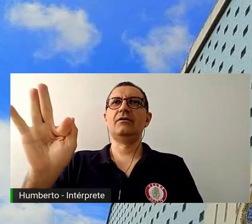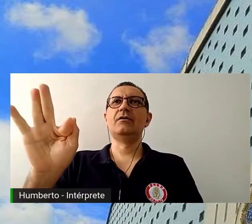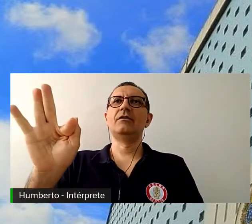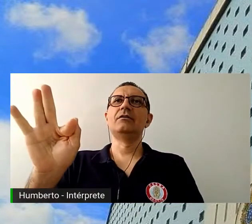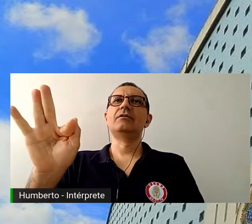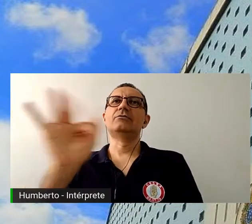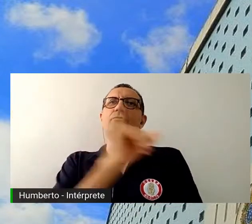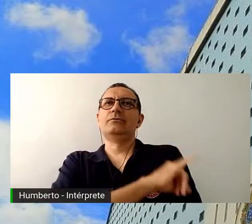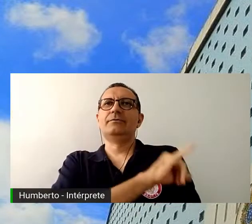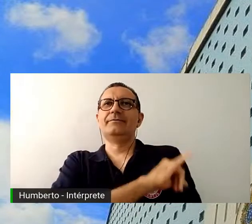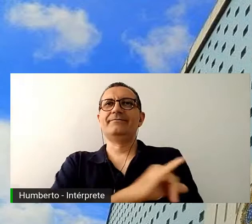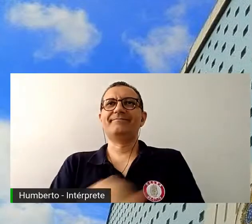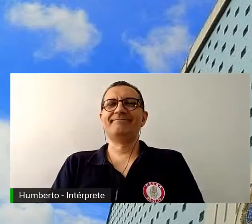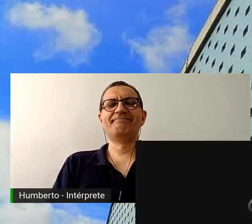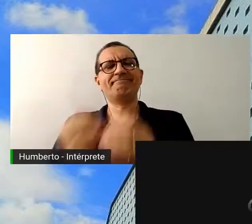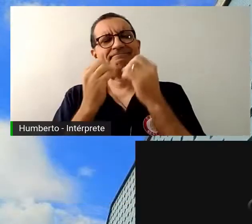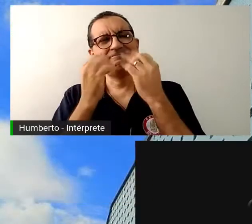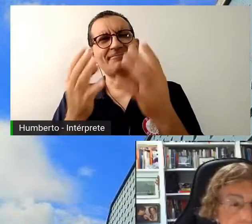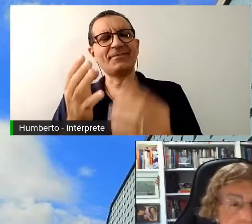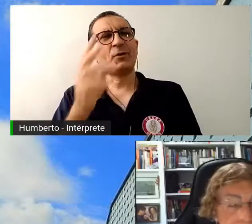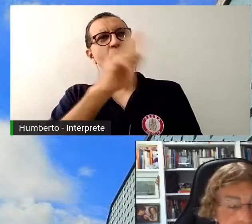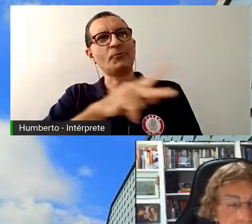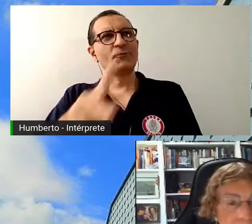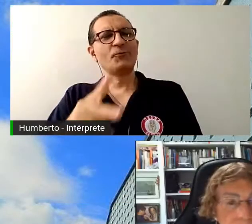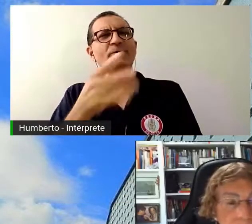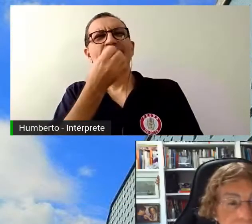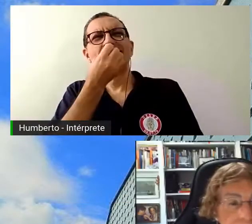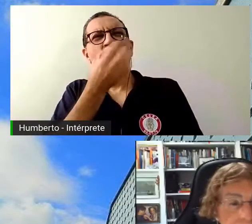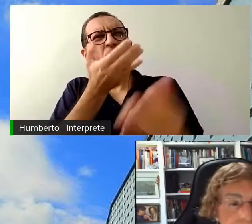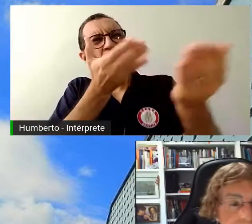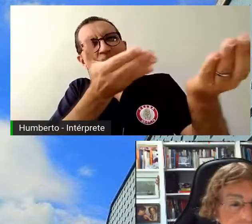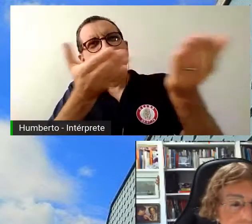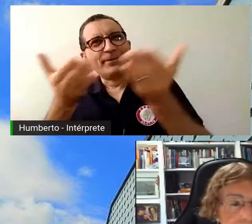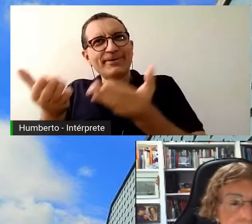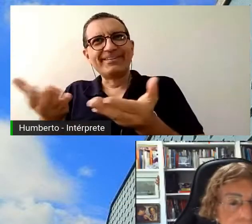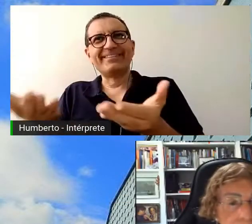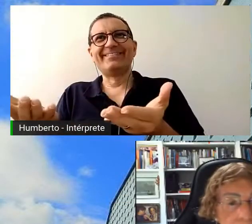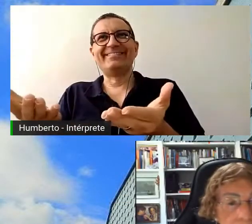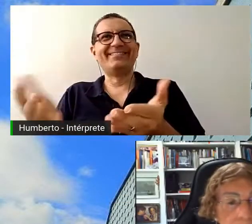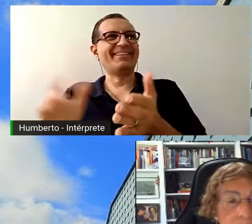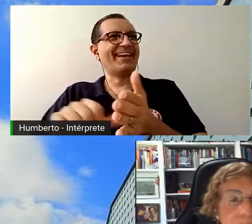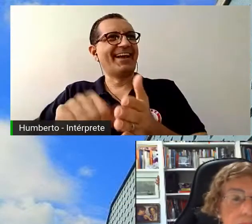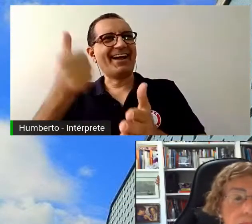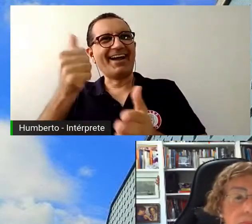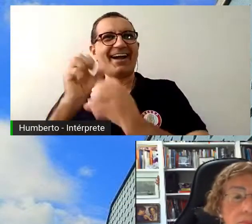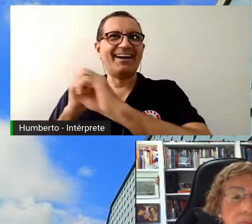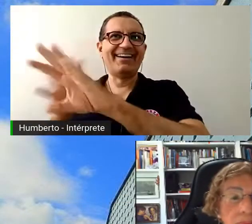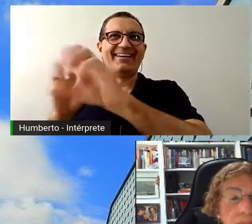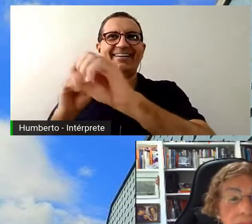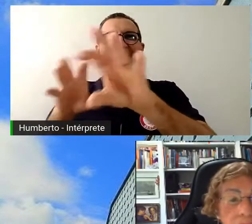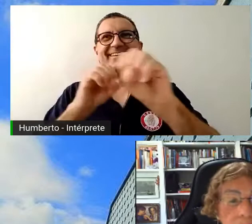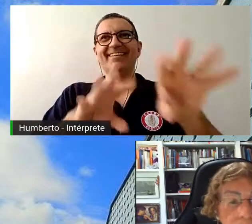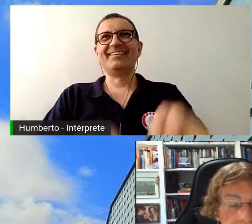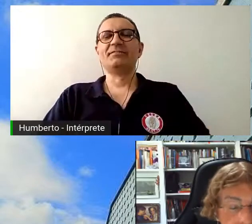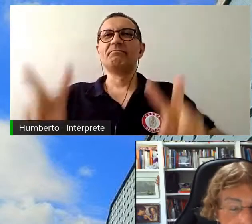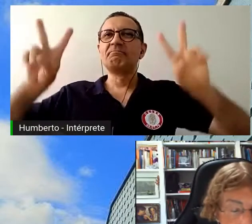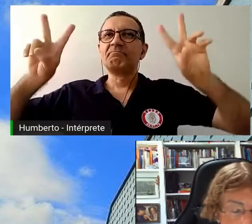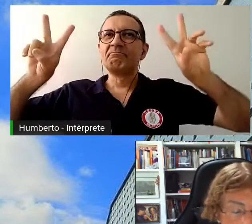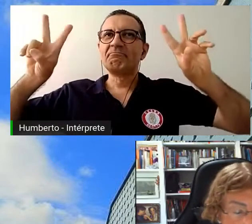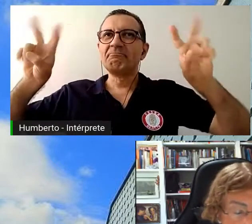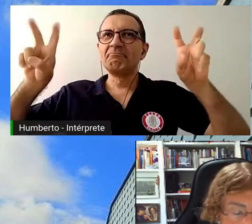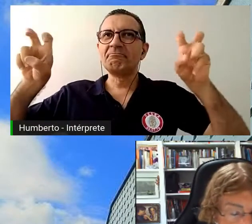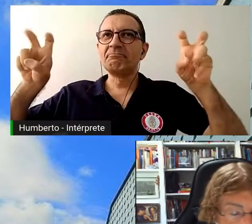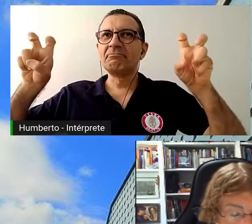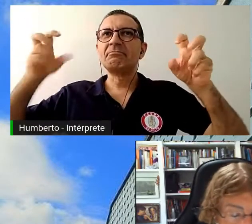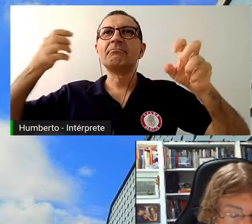Bom, professora Maria, seja bem-vinda, né, para a sua aula magna, cujo tema é Educação Profissional